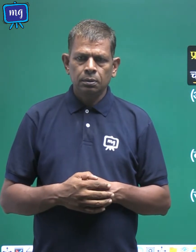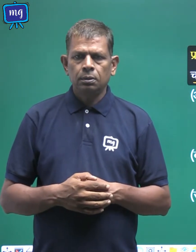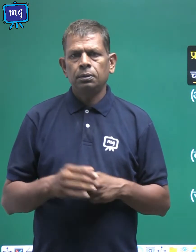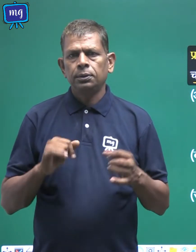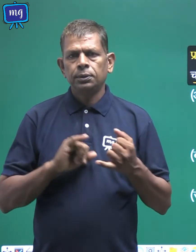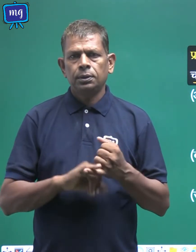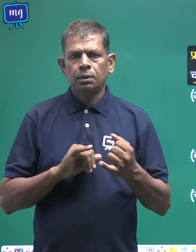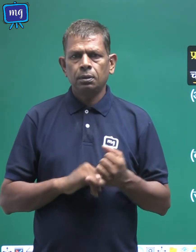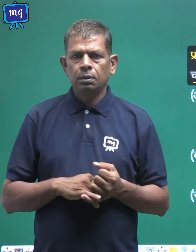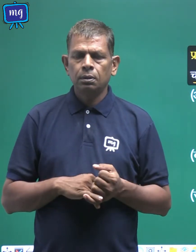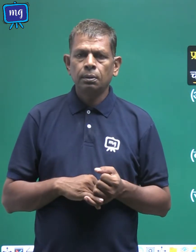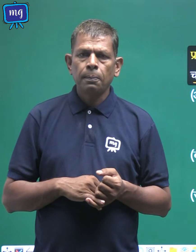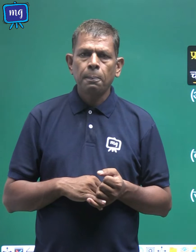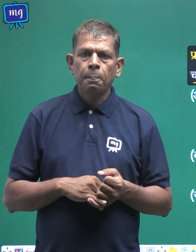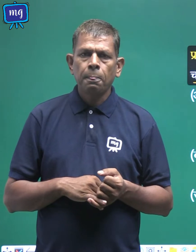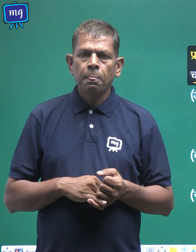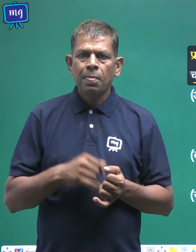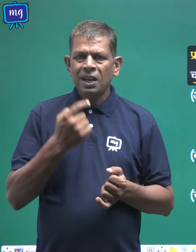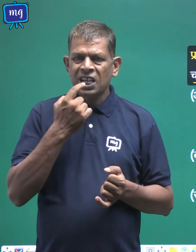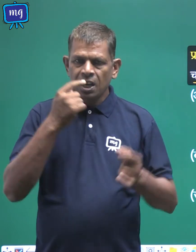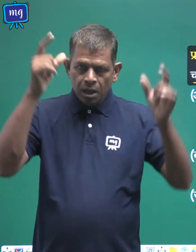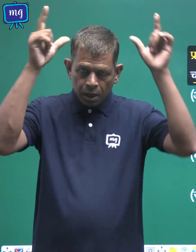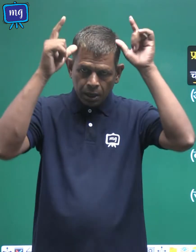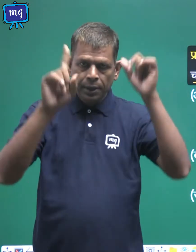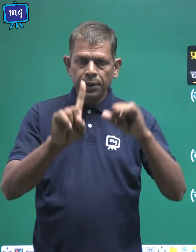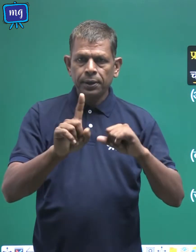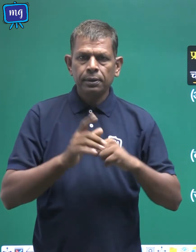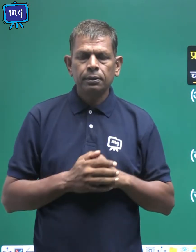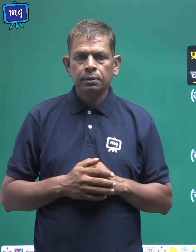स, गाय एक